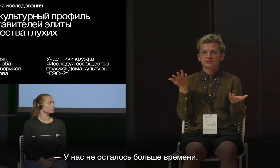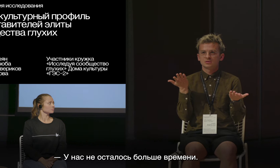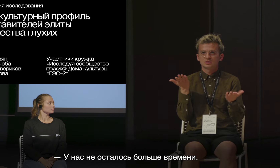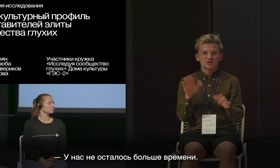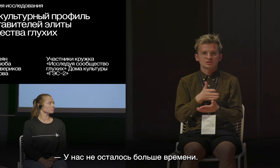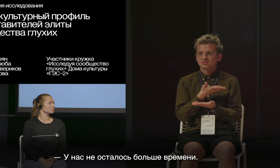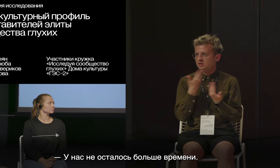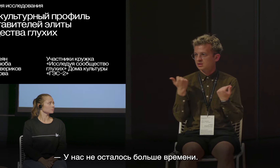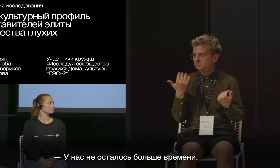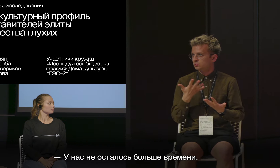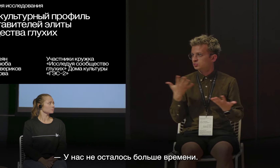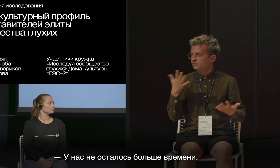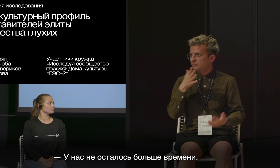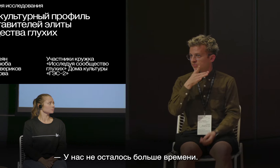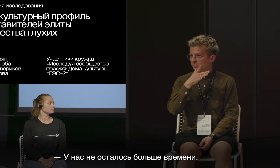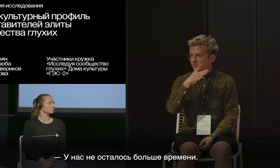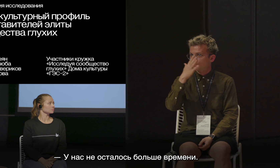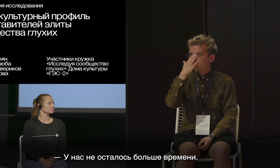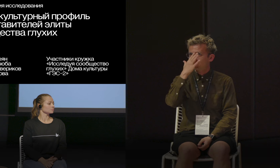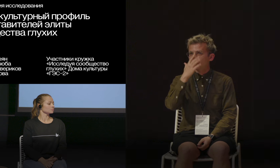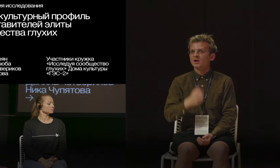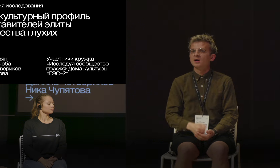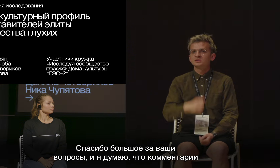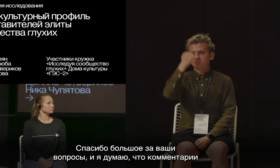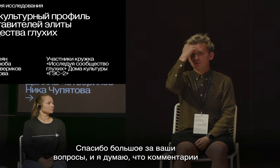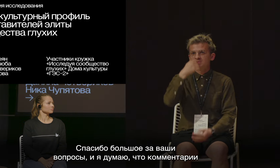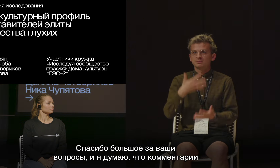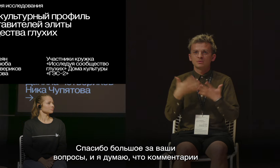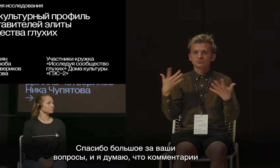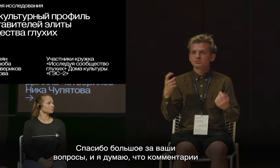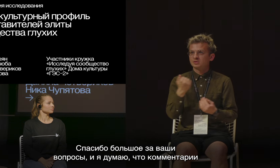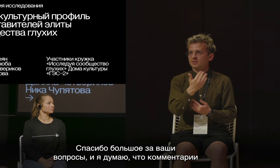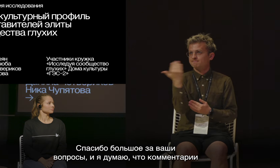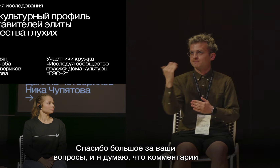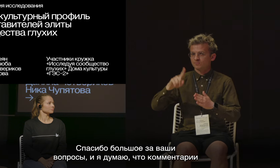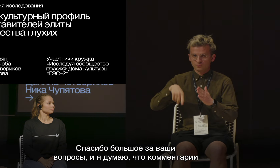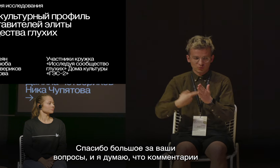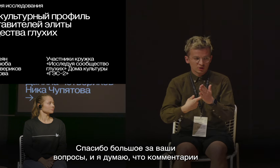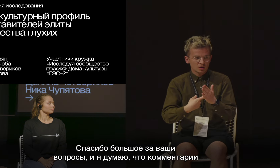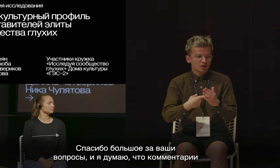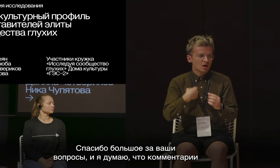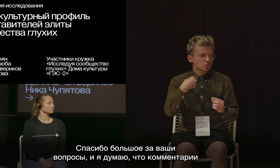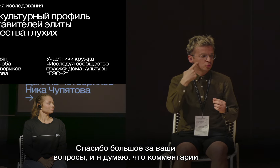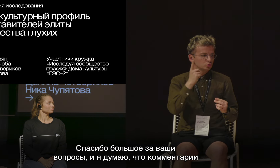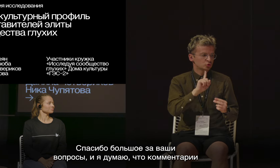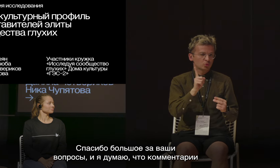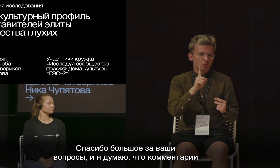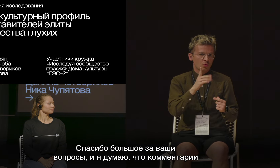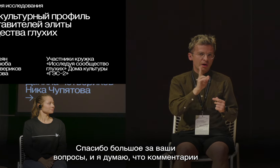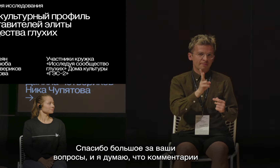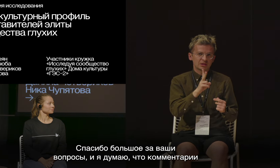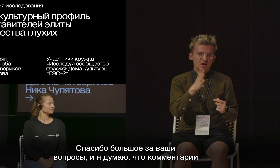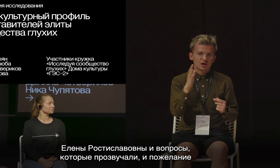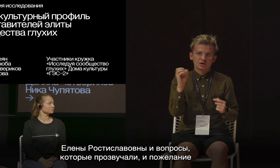У нас не осталось больше времени. Большое вам спасибо за ваши вопросы. И я думаю,